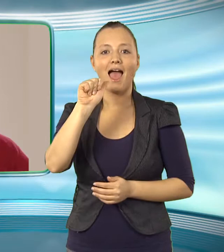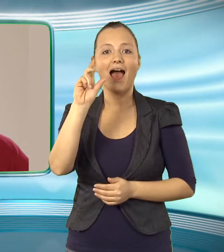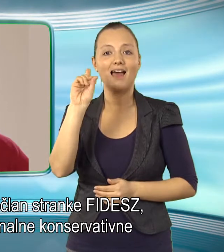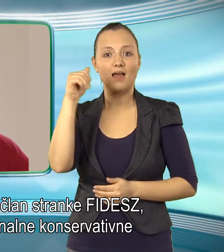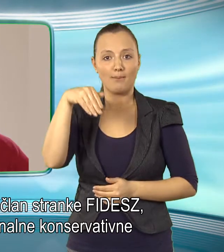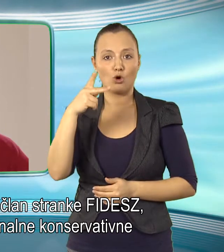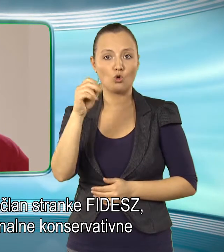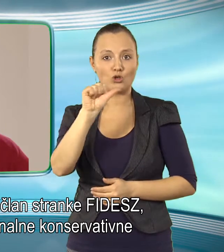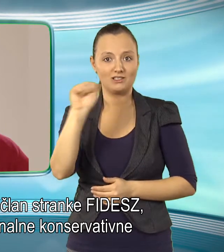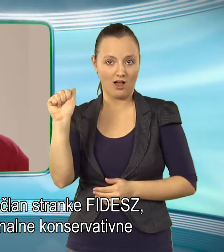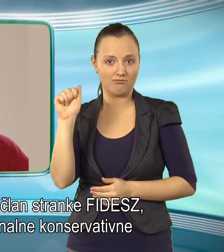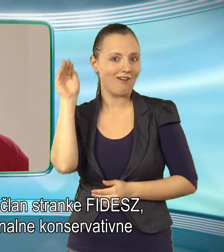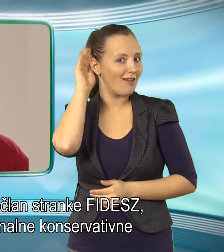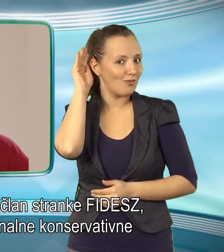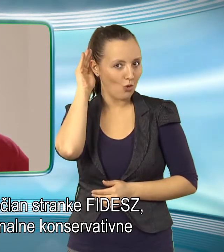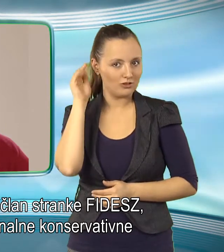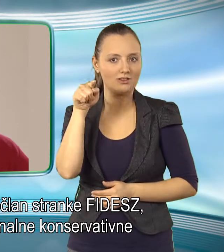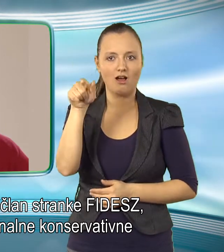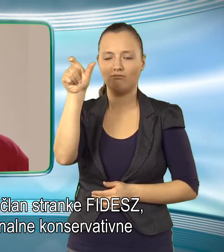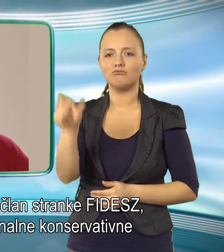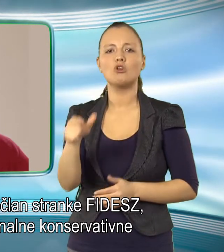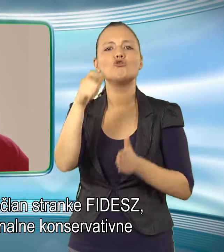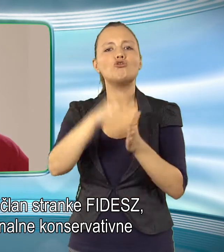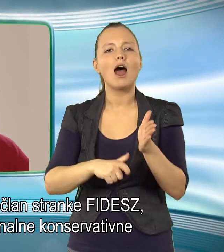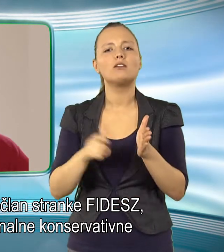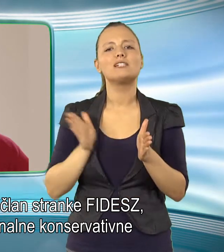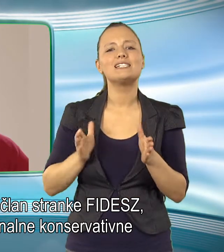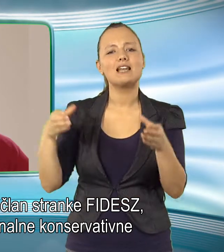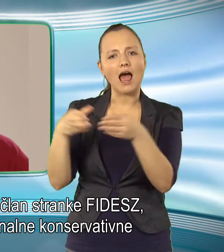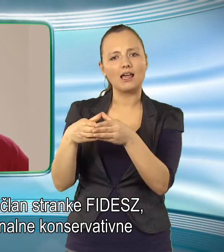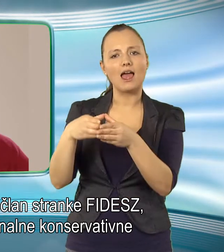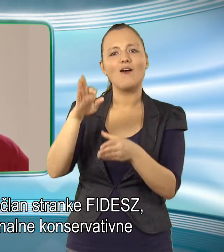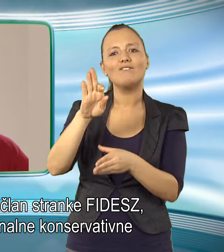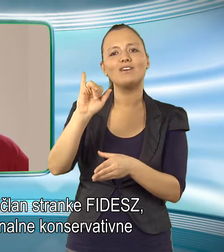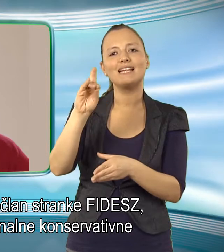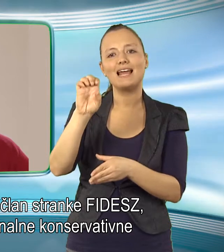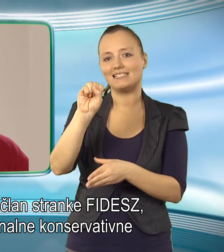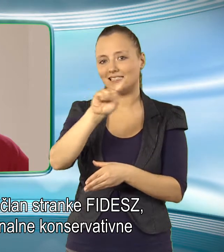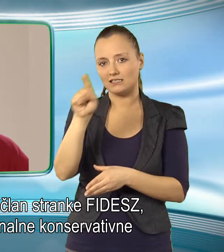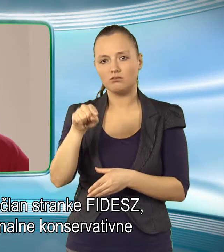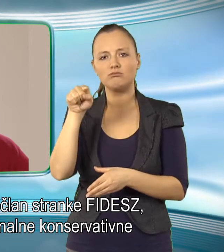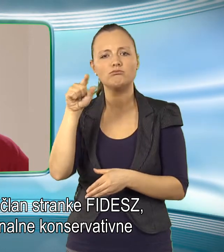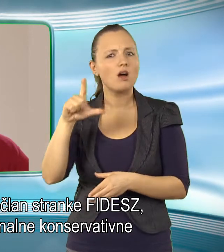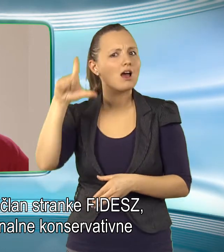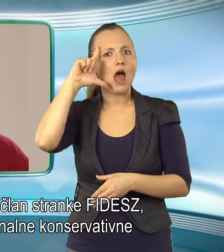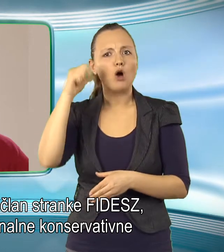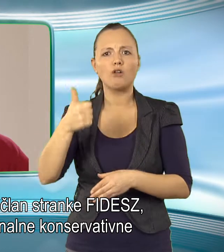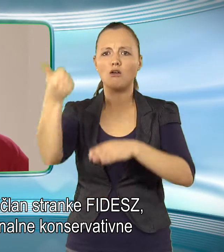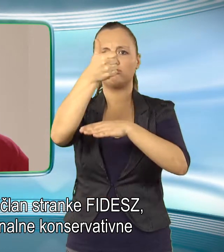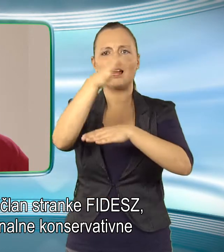Adam Kosa je član stranke Fidesz, glavne nacionalne konservativne politične stranke na Madžarskem, in član Evropske ljudske